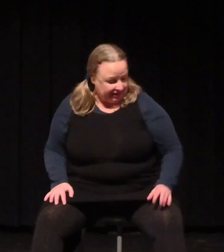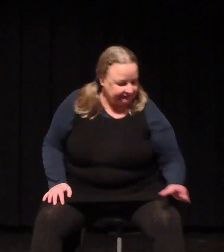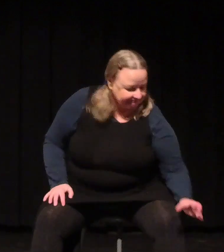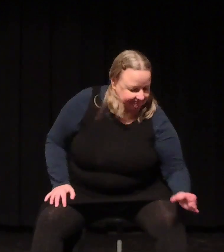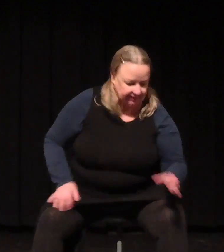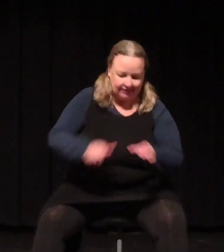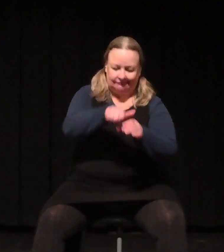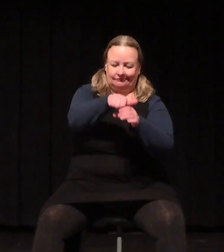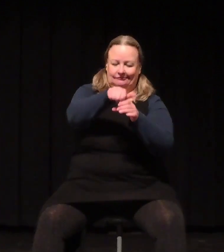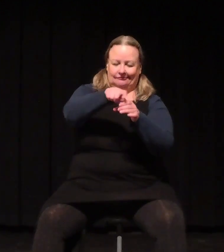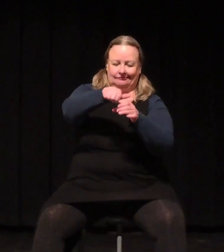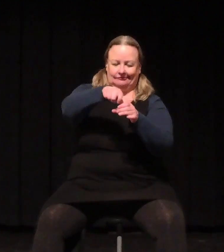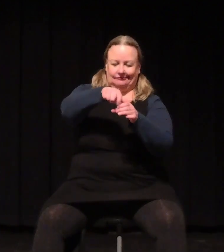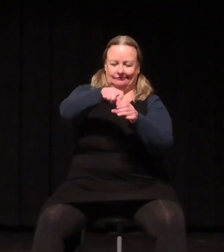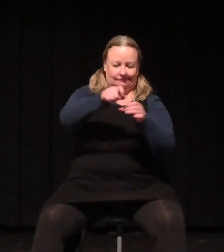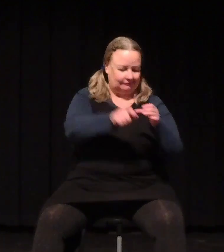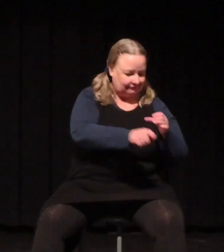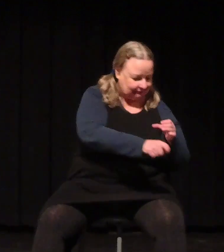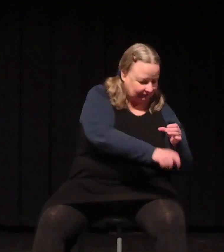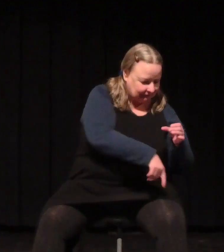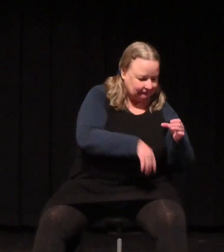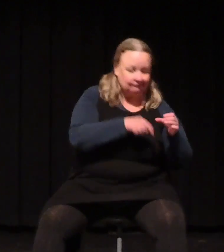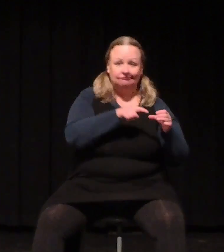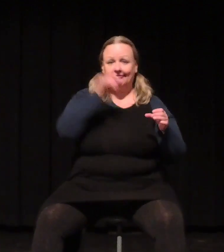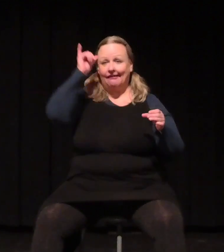J'ai soif, là, hein?